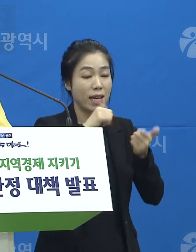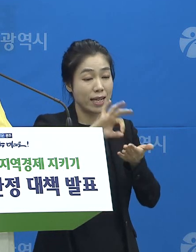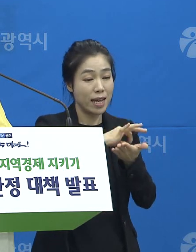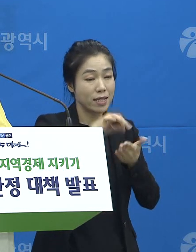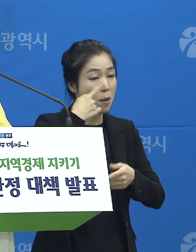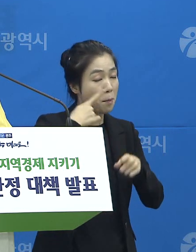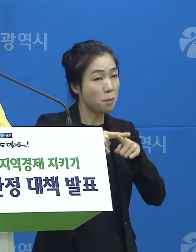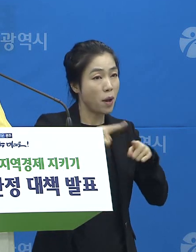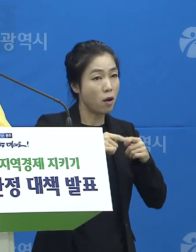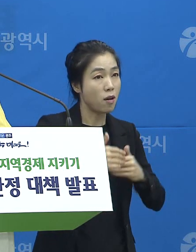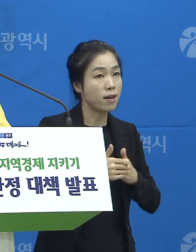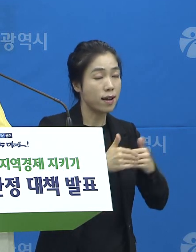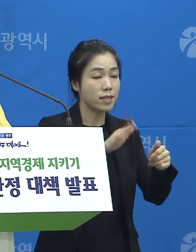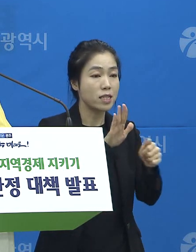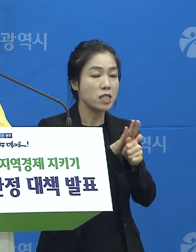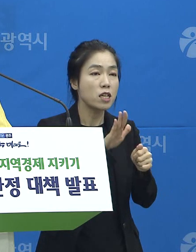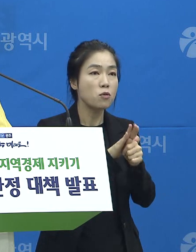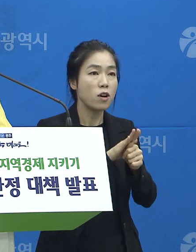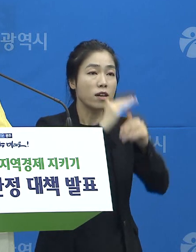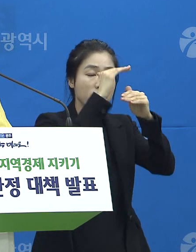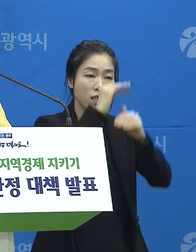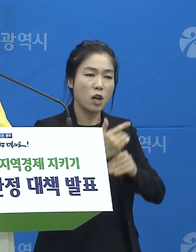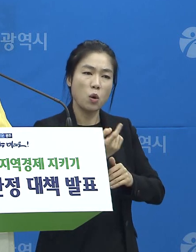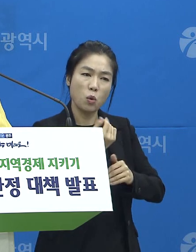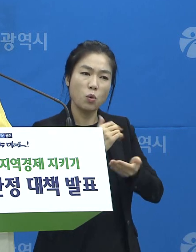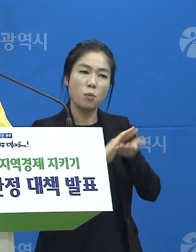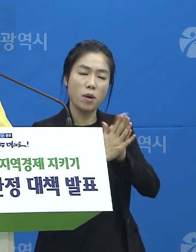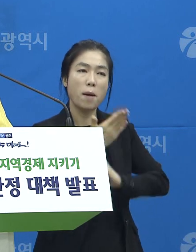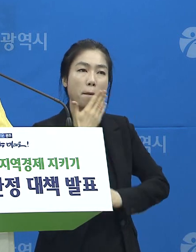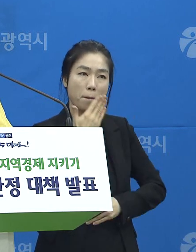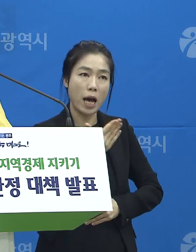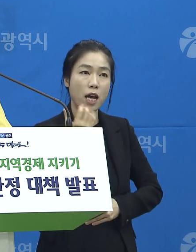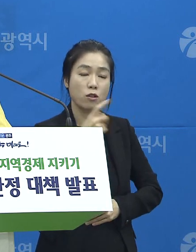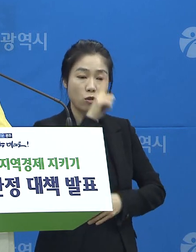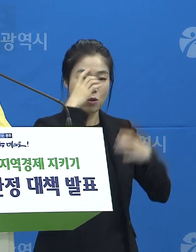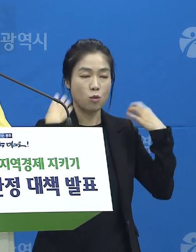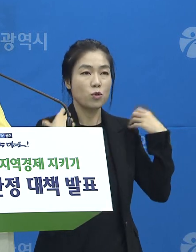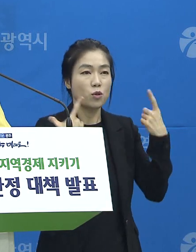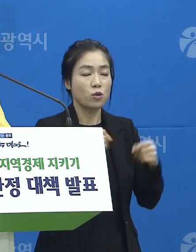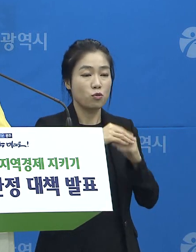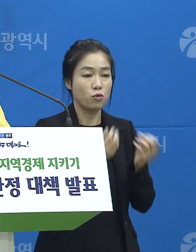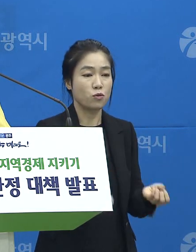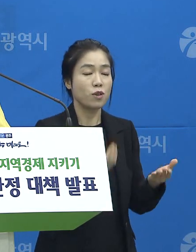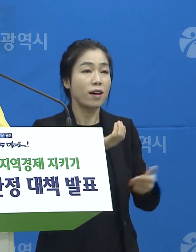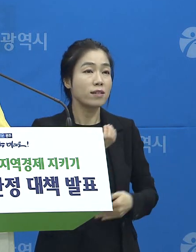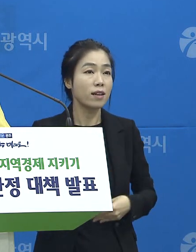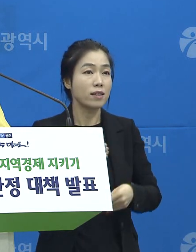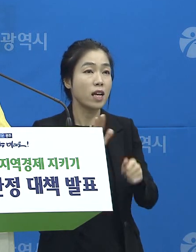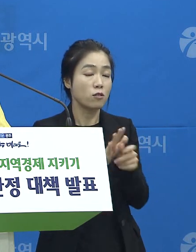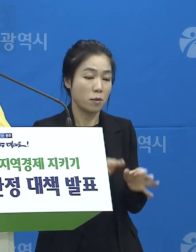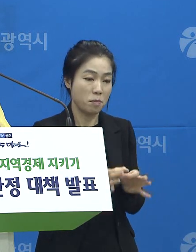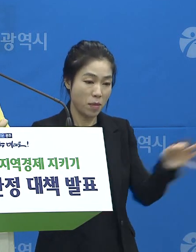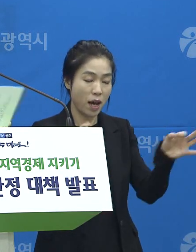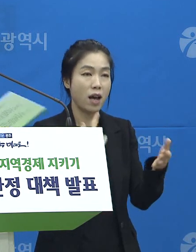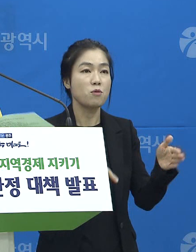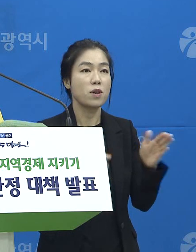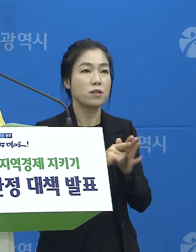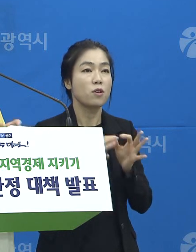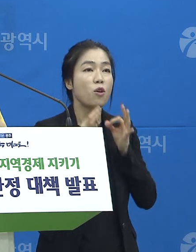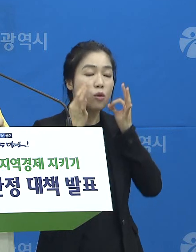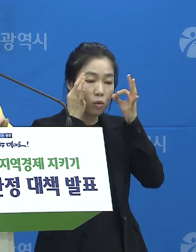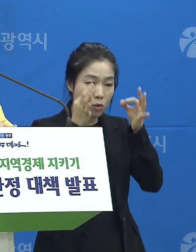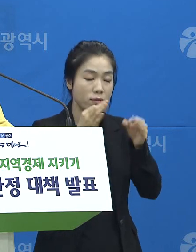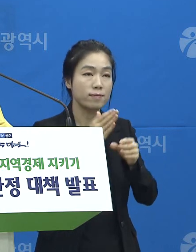과정에서 지원 내용이 다소 변경될 수 있으며 정부 역시 추석 전에 지원금이 집행되도록